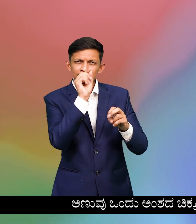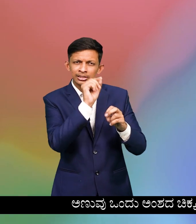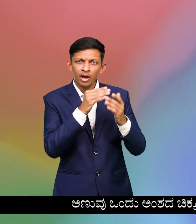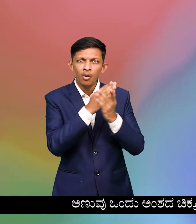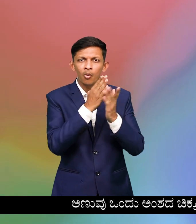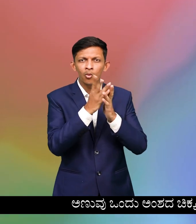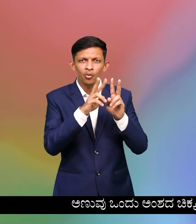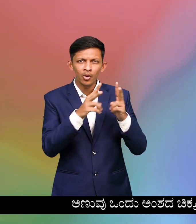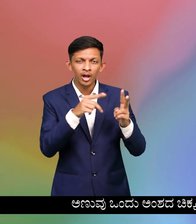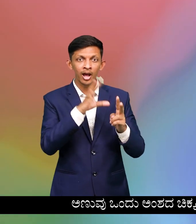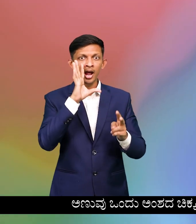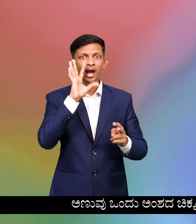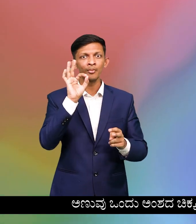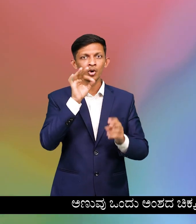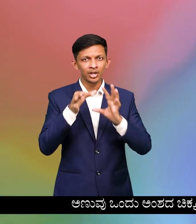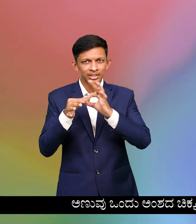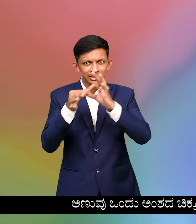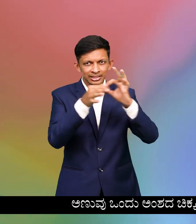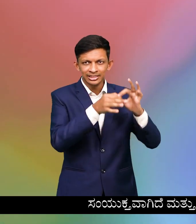ಅಸ್ತಿತ್ವದ ಸಾಮರ್ಥ್ಯವನ್ನು ಹೊಂದಿರುವ ಸಂಯುಕ್ತವಾಗಿದೆ